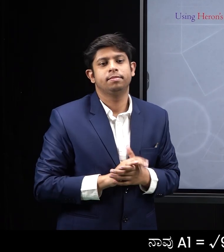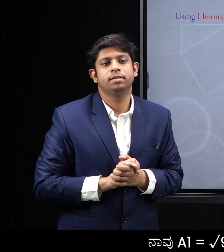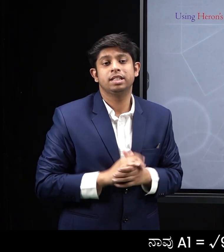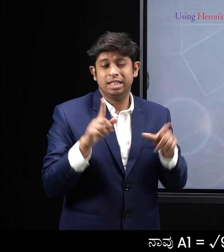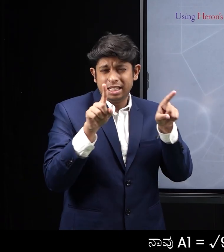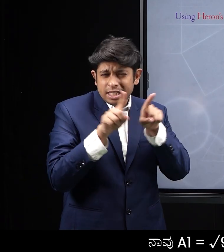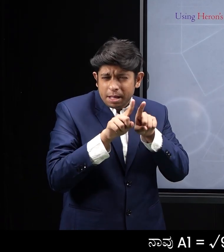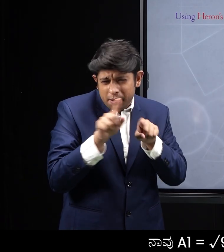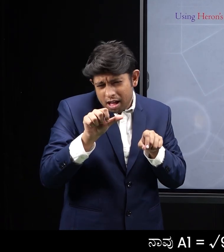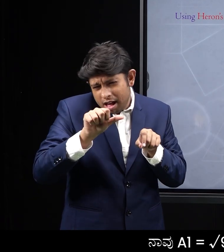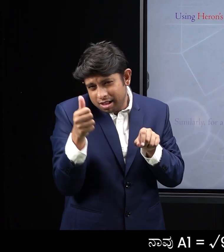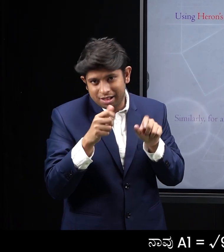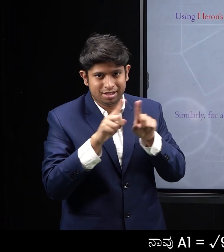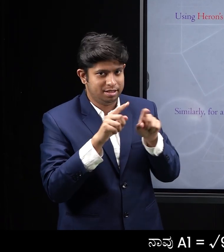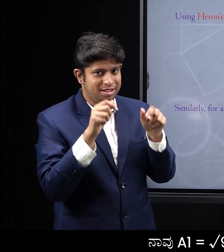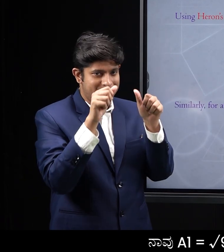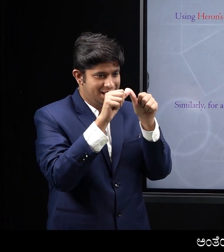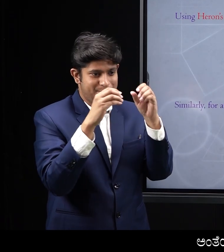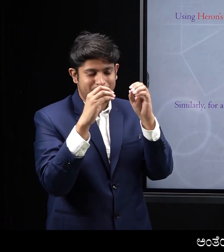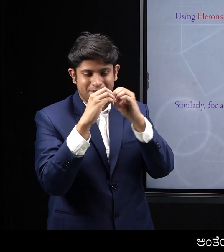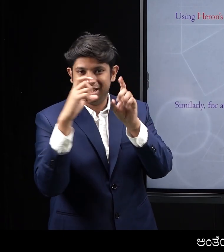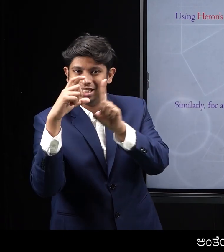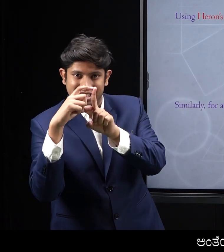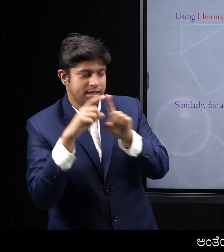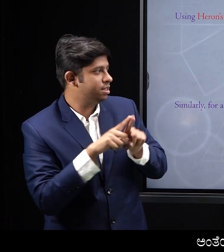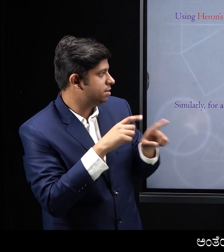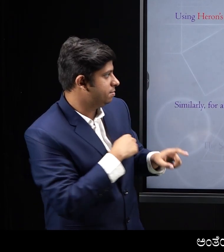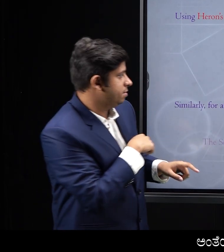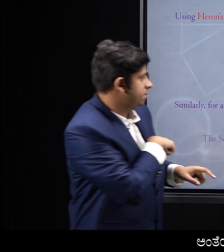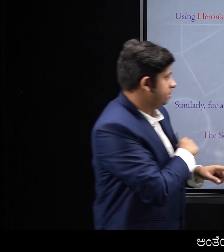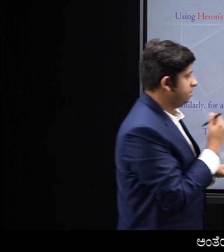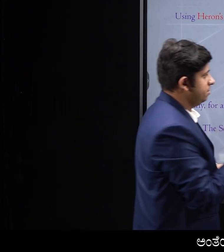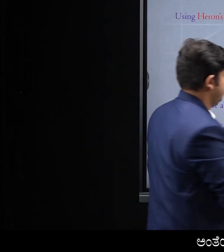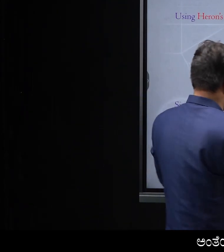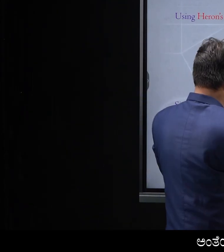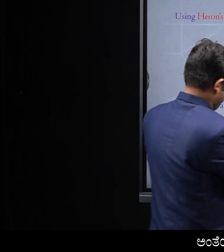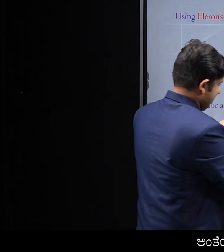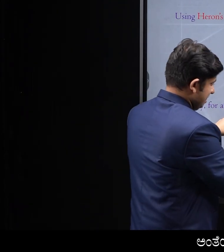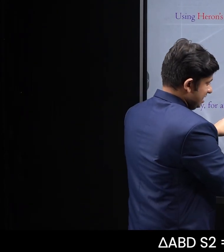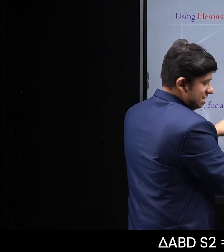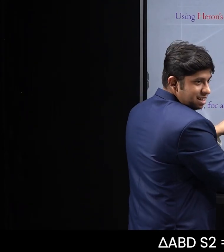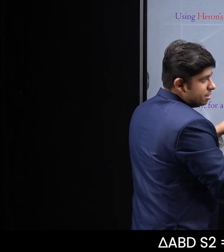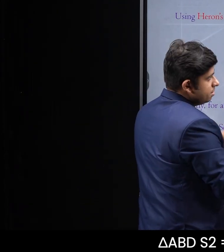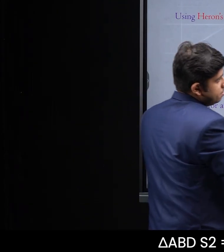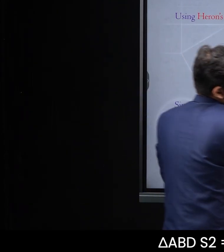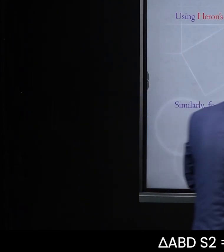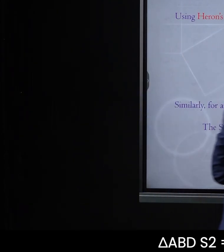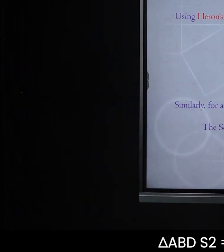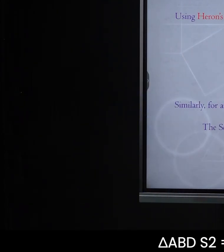30 ಸೆಂಟಿಮೀಟರ್ ಸ್ಕ್ವೇರ್ ಅನ್ನು ಪಡೆಯುತ್ತೇವೆ. ಅಂತೆಯೇ ಮತ್ತೊಂದು ಟ್ರಯಾಂಗಲ್ ABDಗಾಗಿ ಟ್ರಯಾಂಗಲ್ ABD S2 ಇಸ್ ಈಕ್ವಲ್